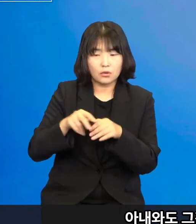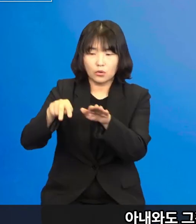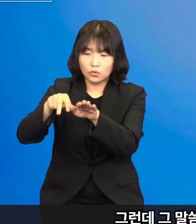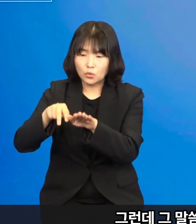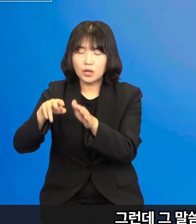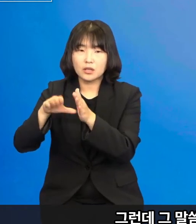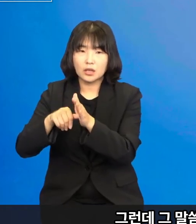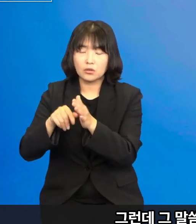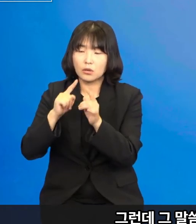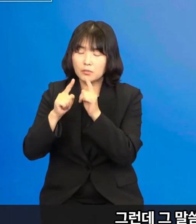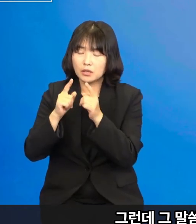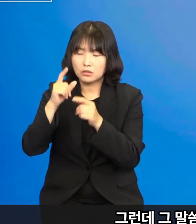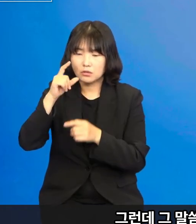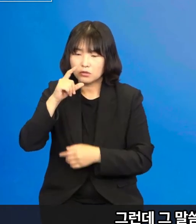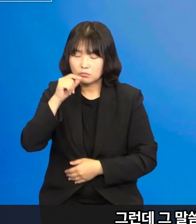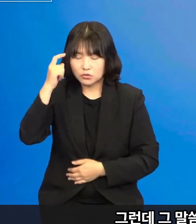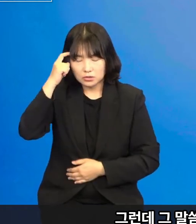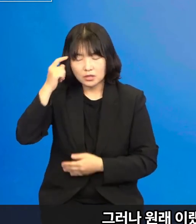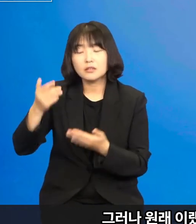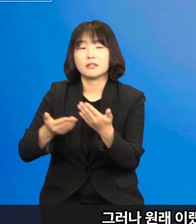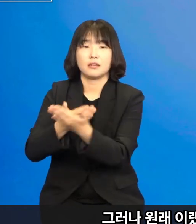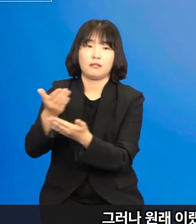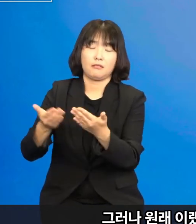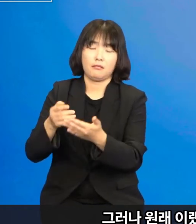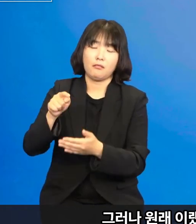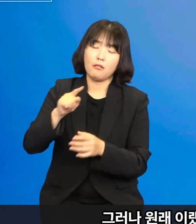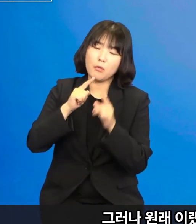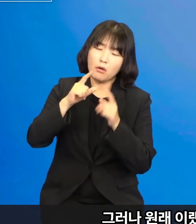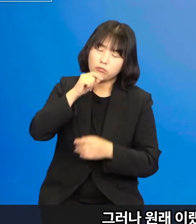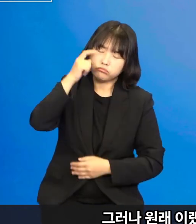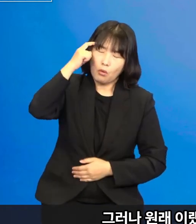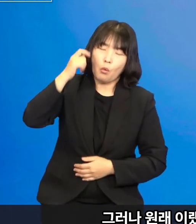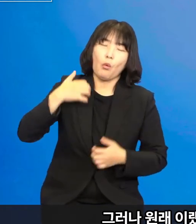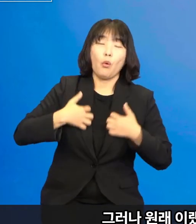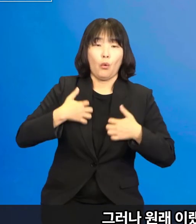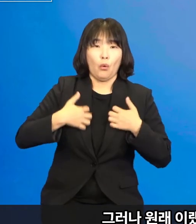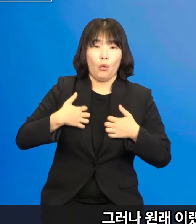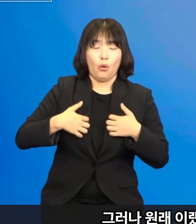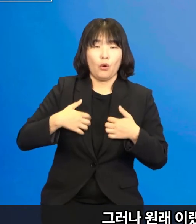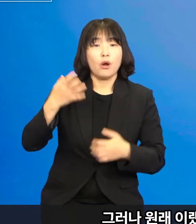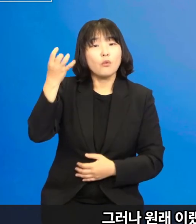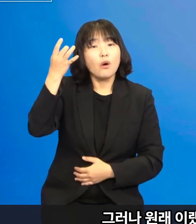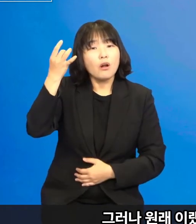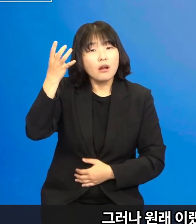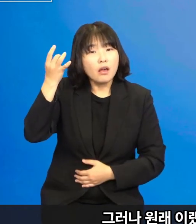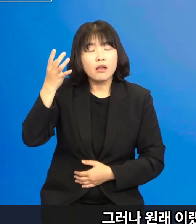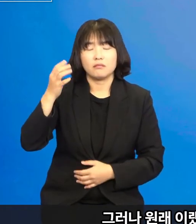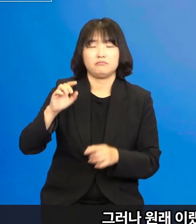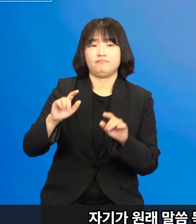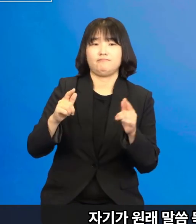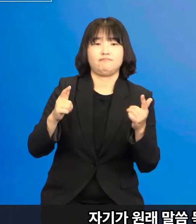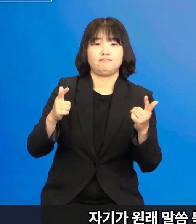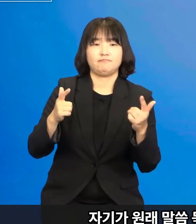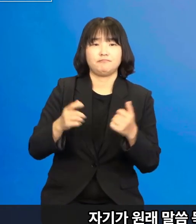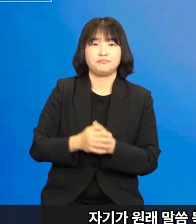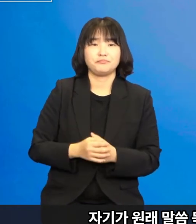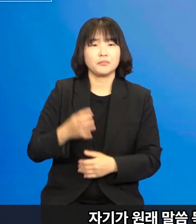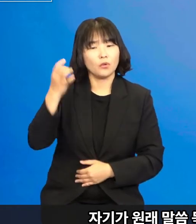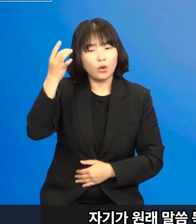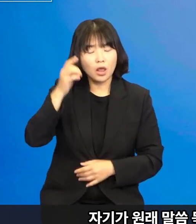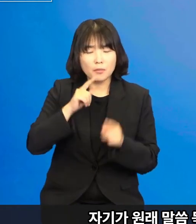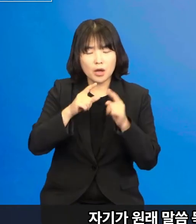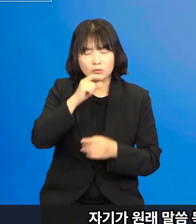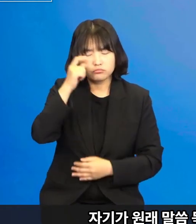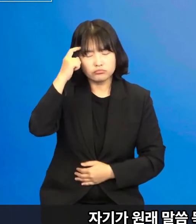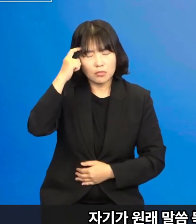그것을 나눈다는 거예요. 근데 그 말씀 묵상이 너무 즐겁대요. 그러나 원래 이랬던 분이 아니라는 겁니다. 자기가 원래 말씀